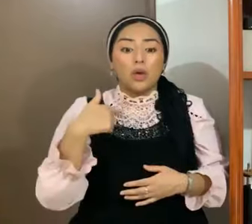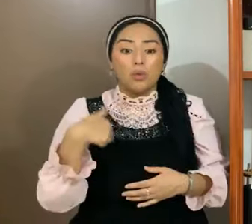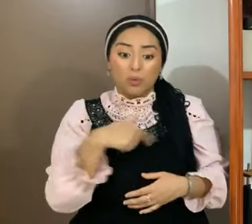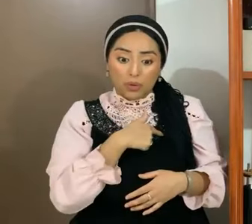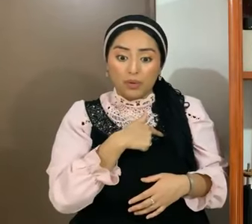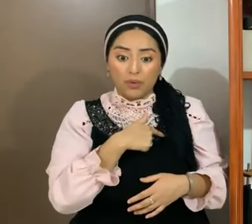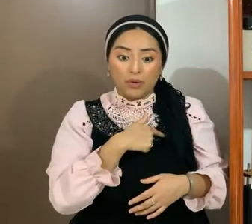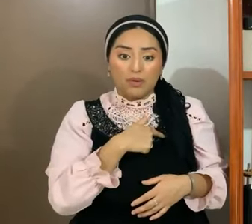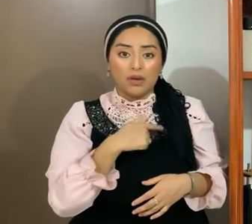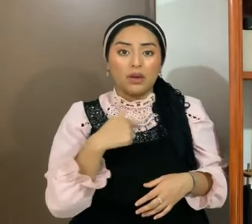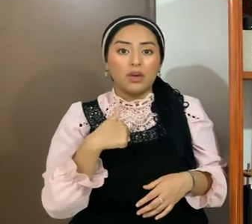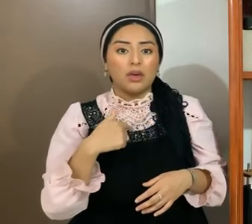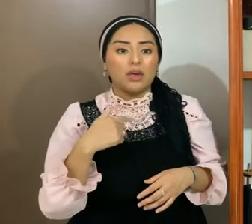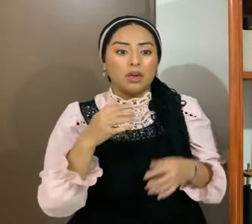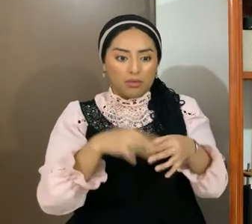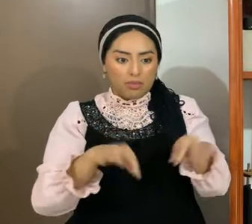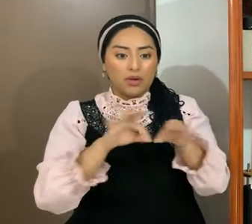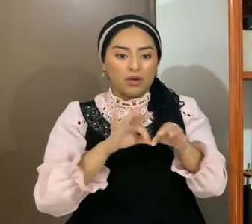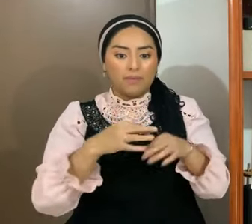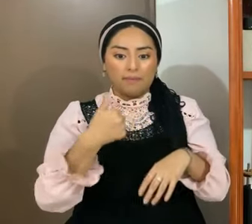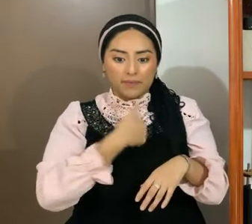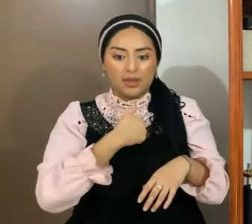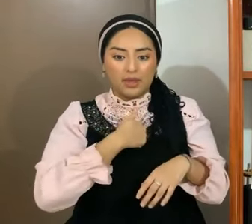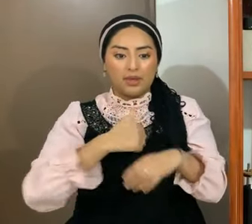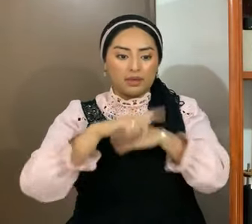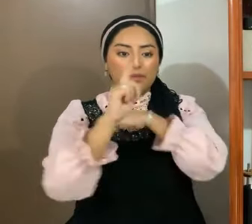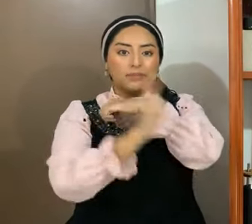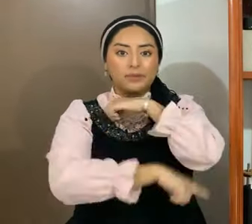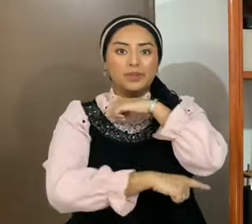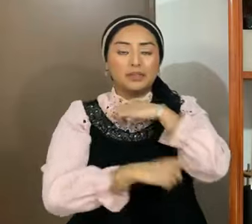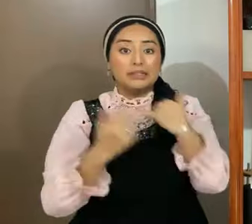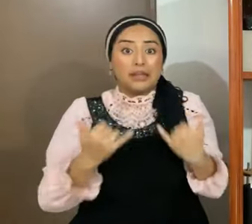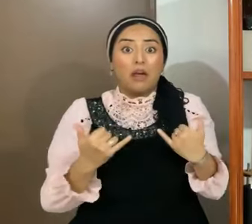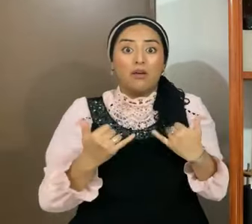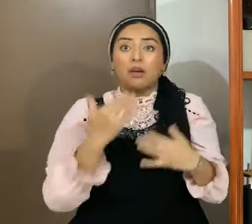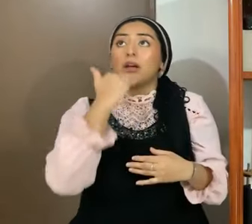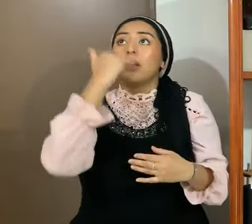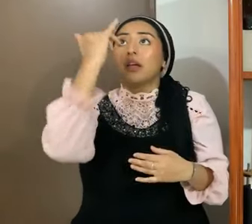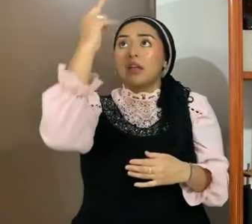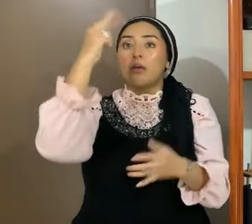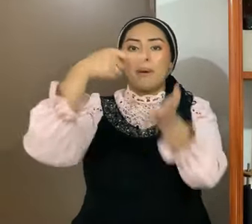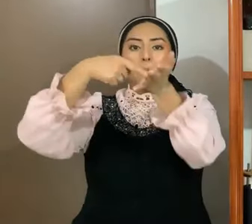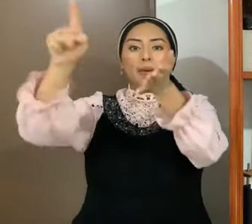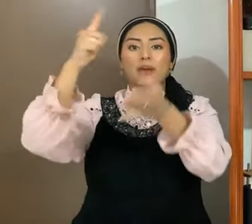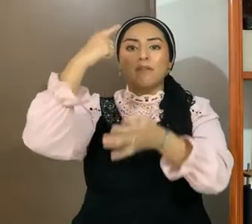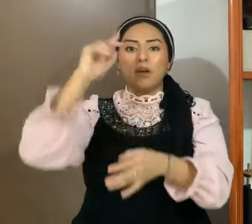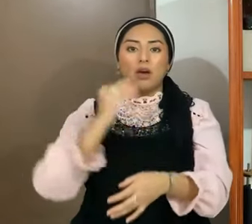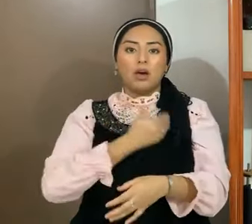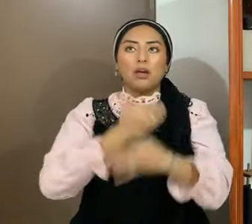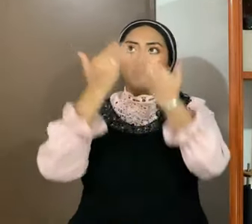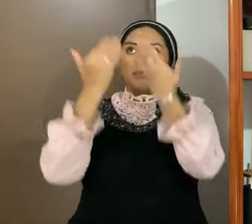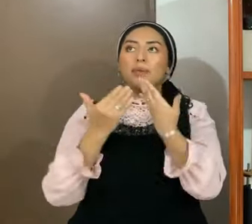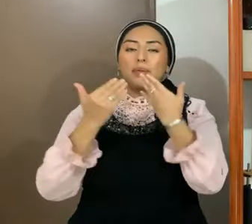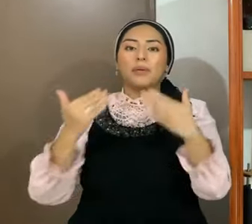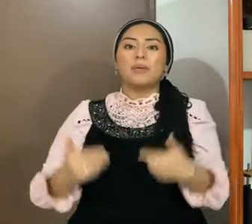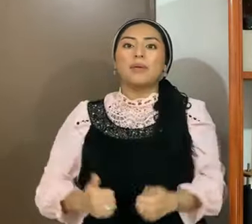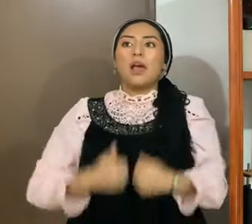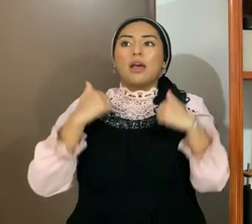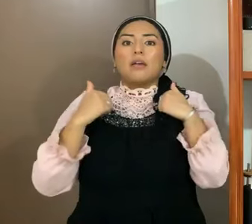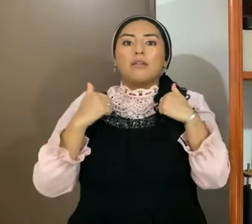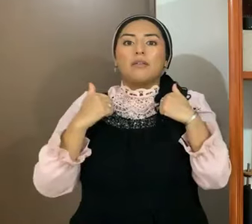estar sufriendo las consecuencias de nuestros delitos y pecados, y hoy Yahweh nos restauró y nos ha dado vida, amados